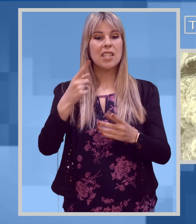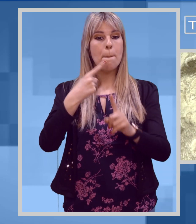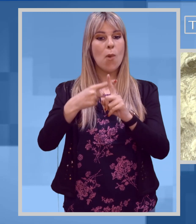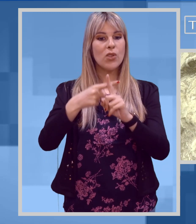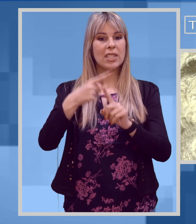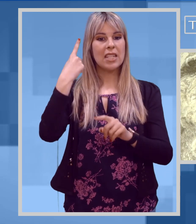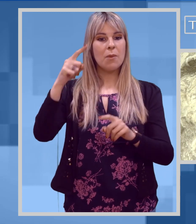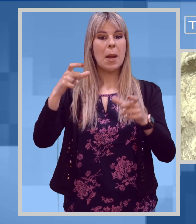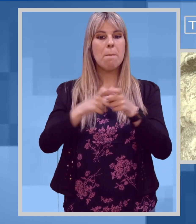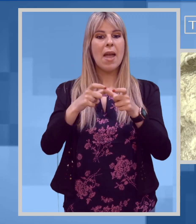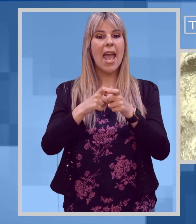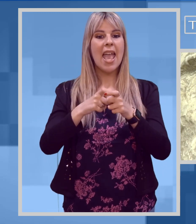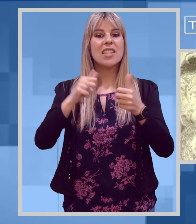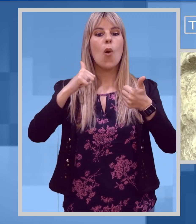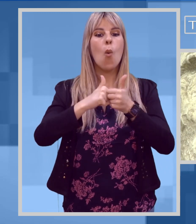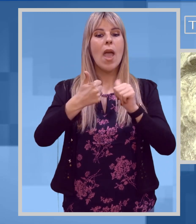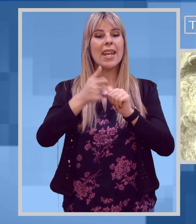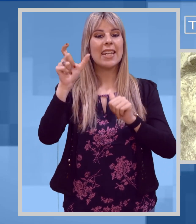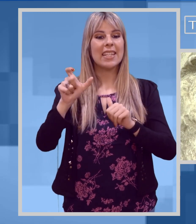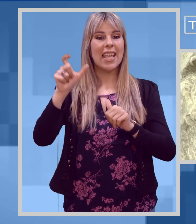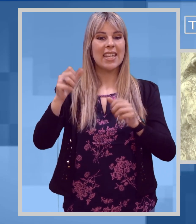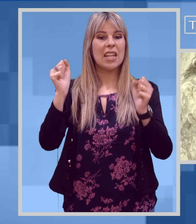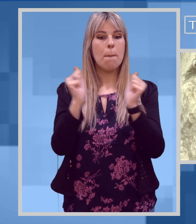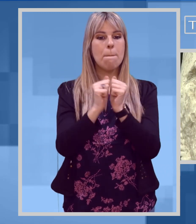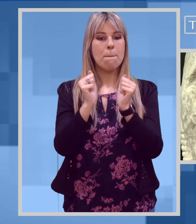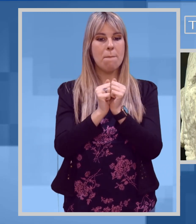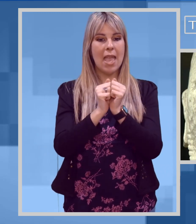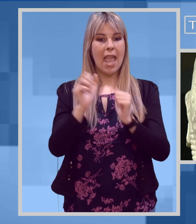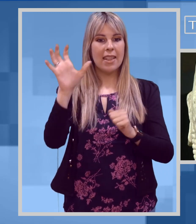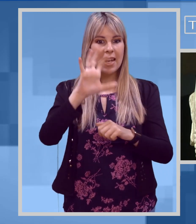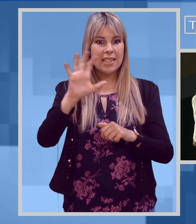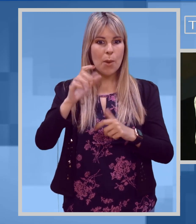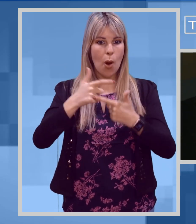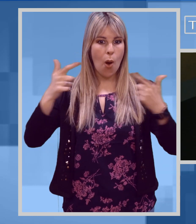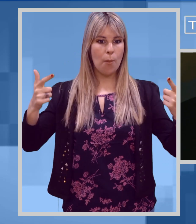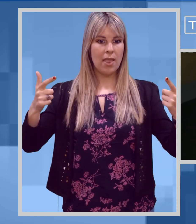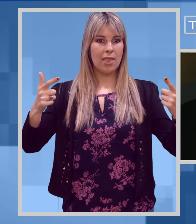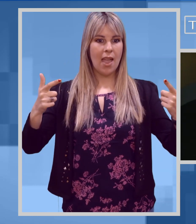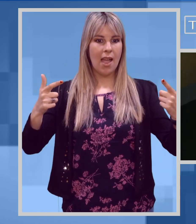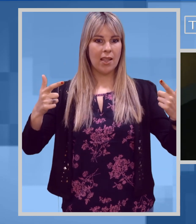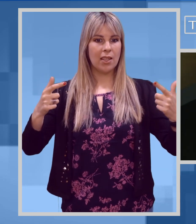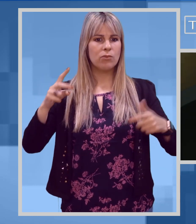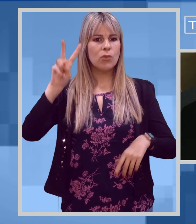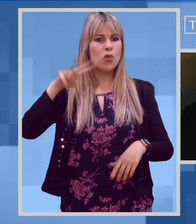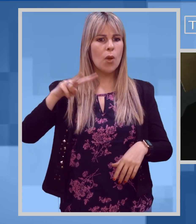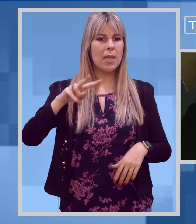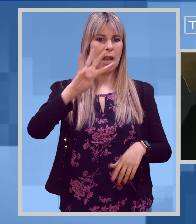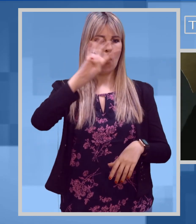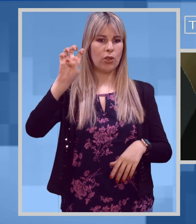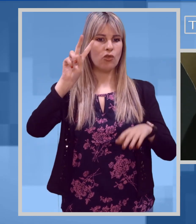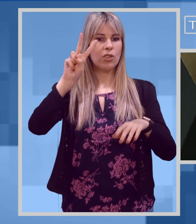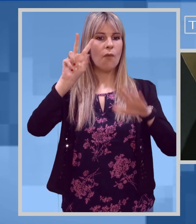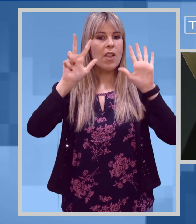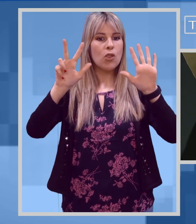Le notizie positive per il paese dei guerrieri di pietra sembrano moltiplicarsi. Sono state